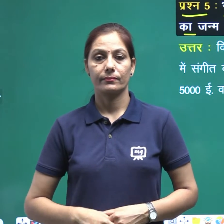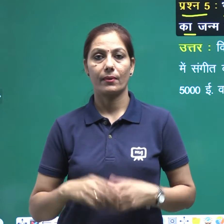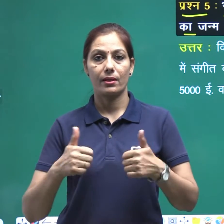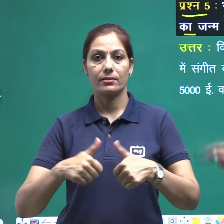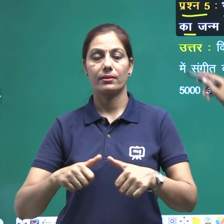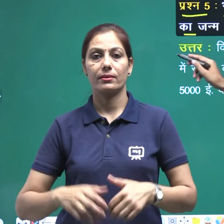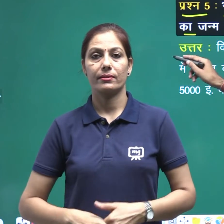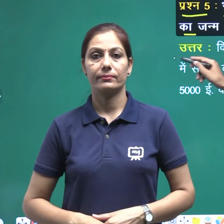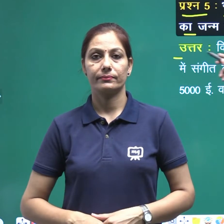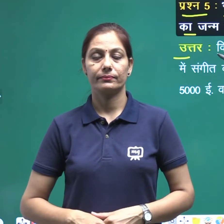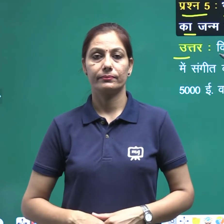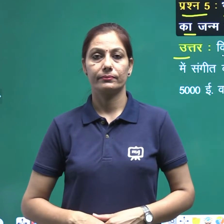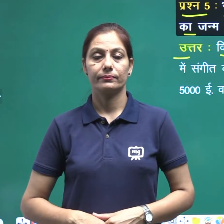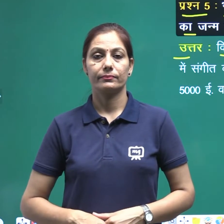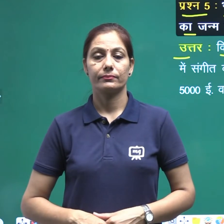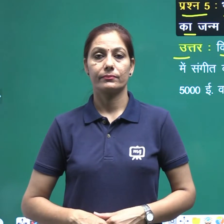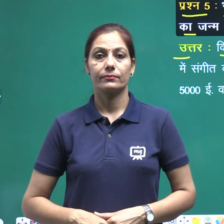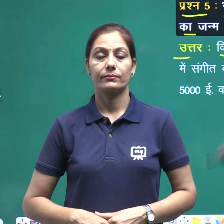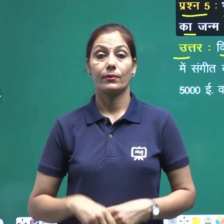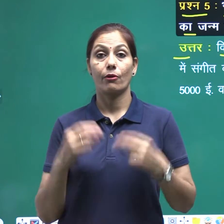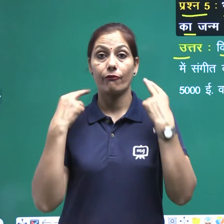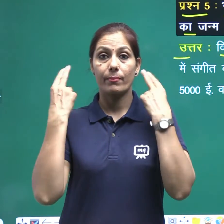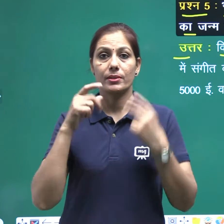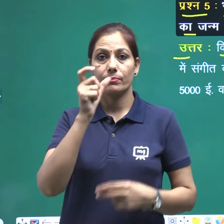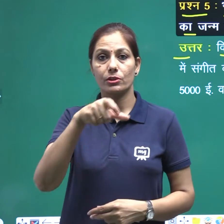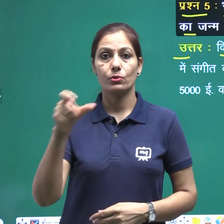उत्तर है विद्वानों के अनुसार